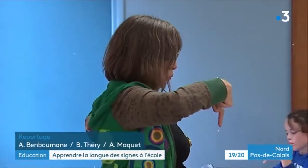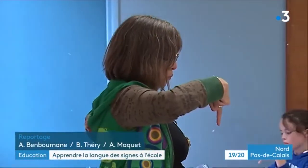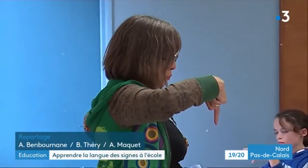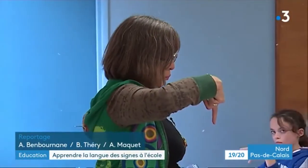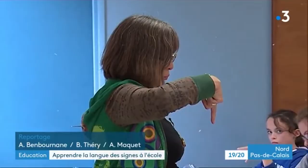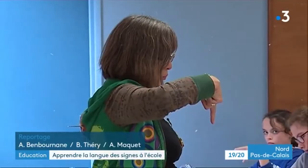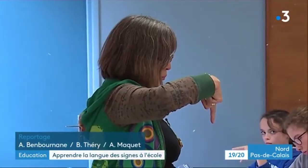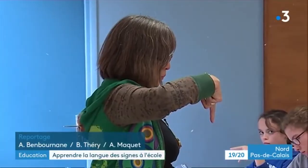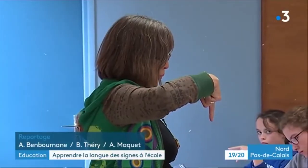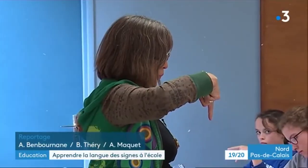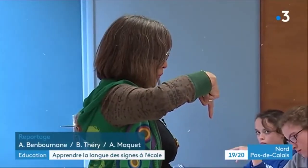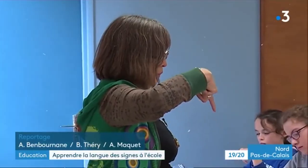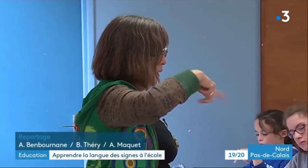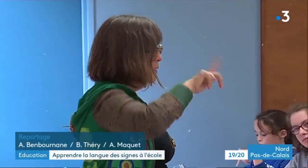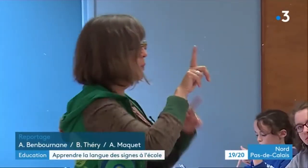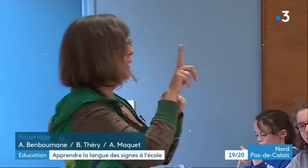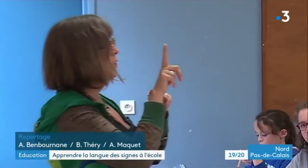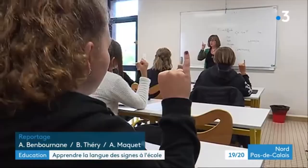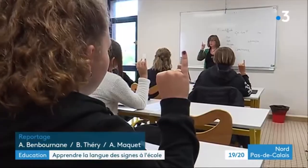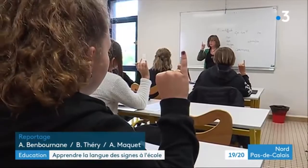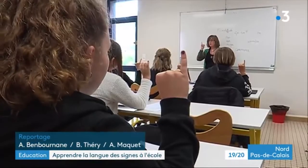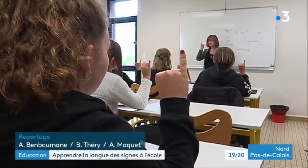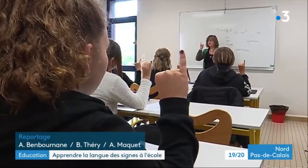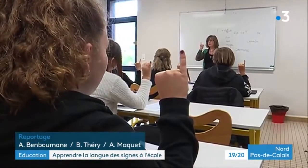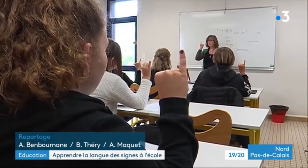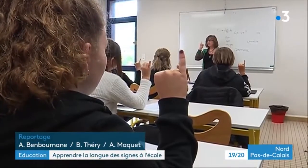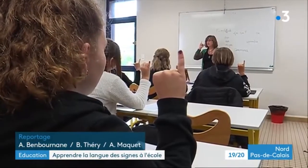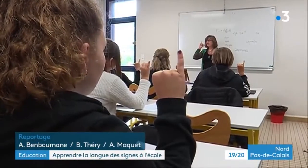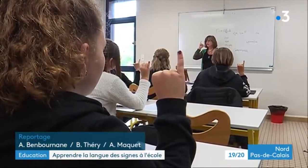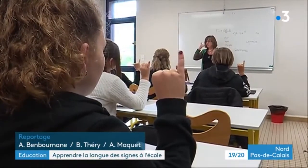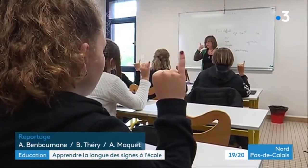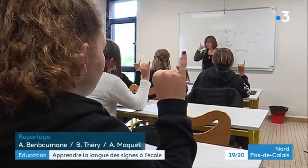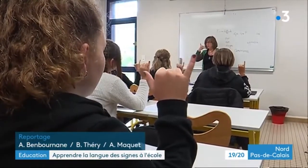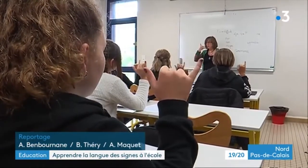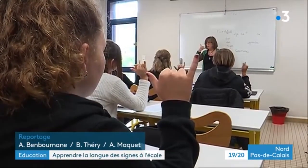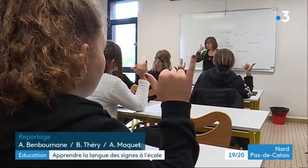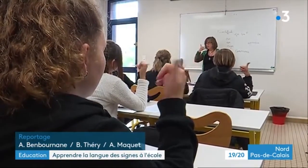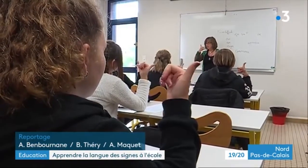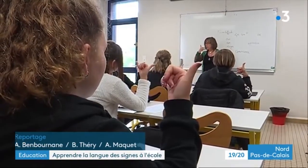professeure spécialisée. Depuis, 3 heures de cours sont dispensées toutes les semaines.